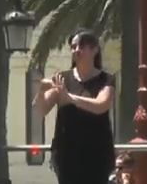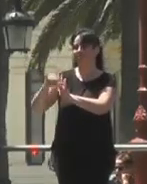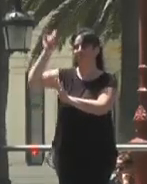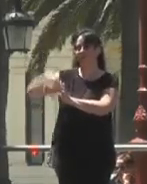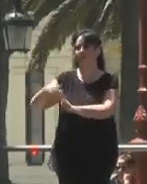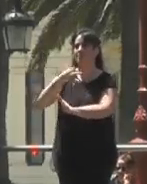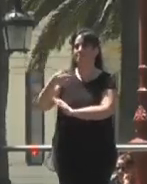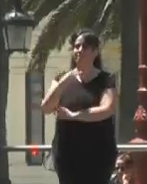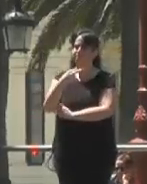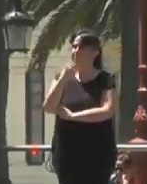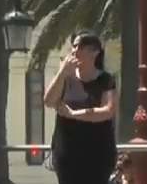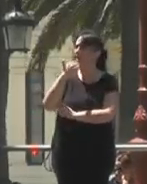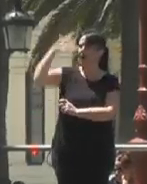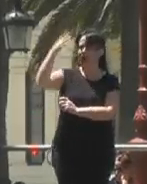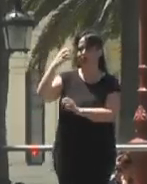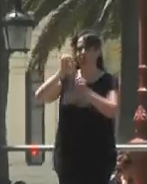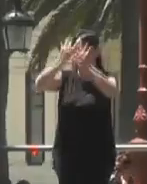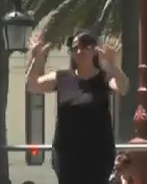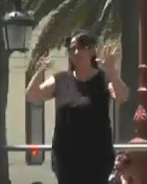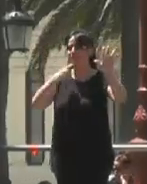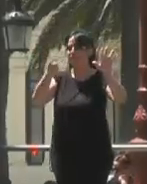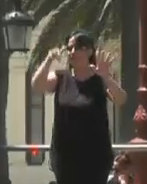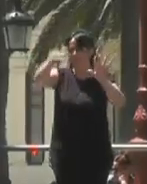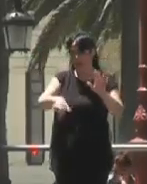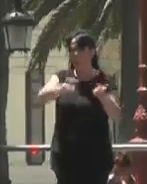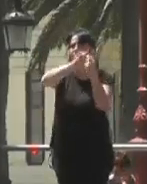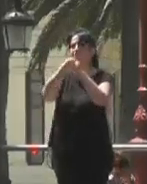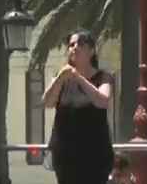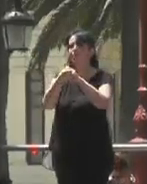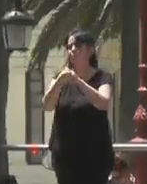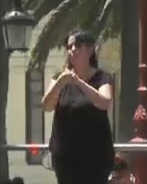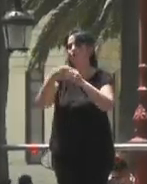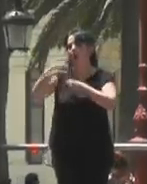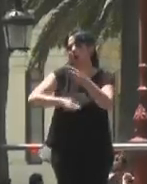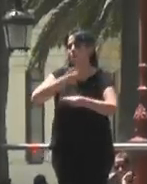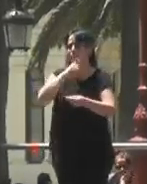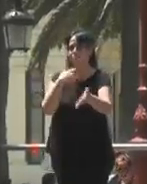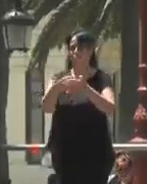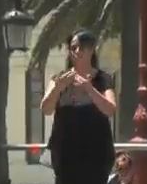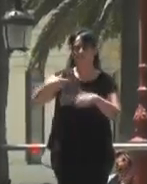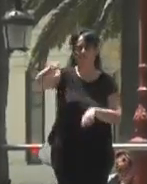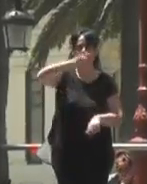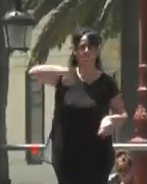que aquí, nesta cidade, neste país, o cambio o facemos coas nosas mans.